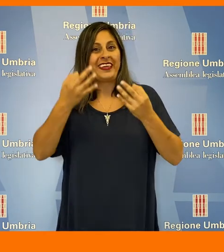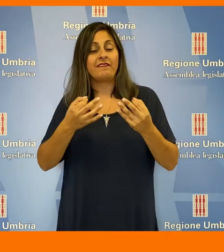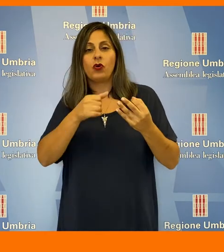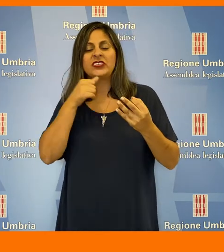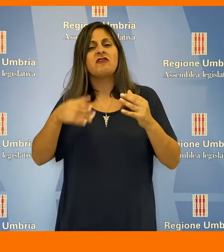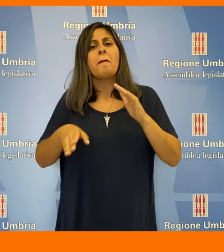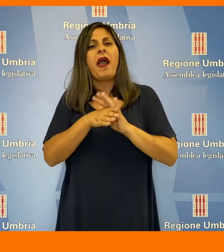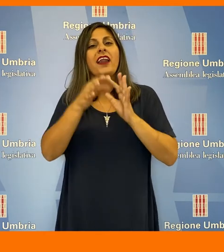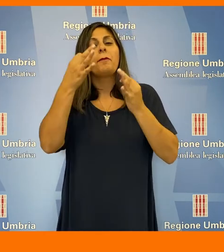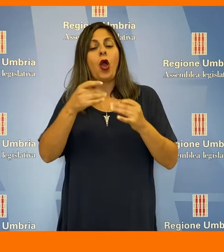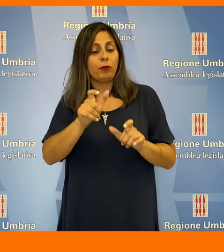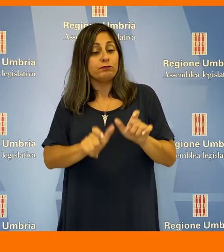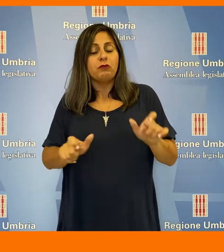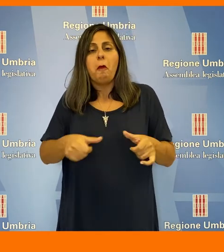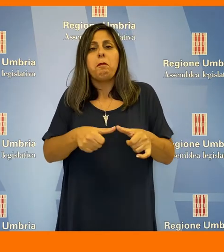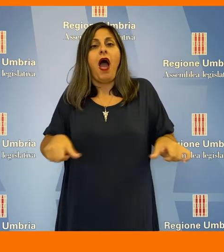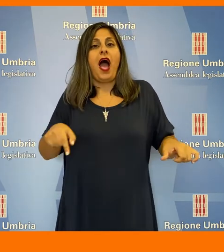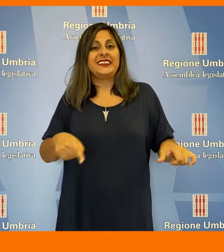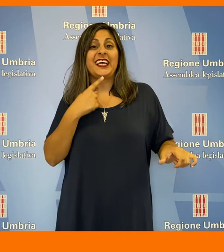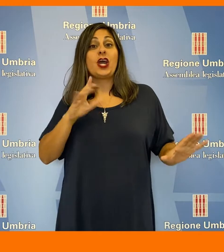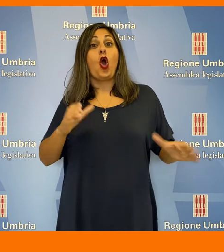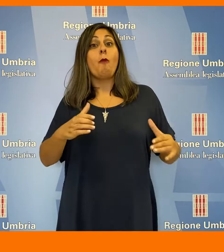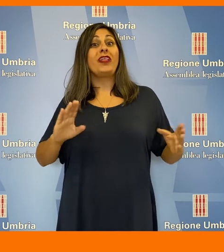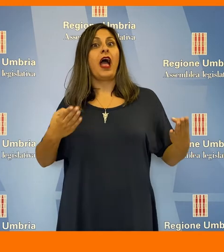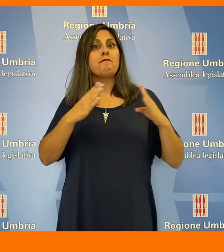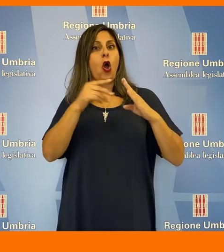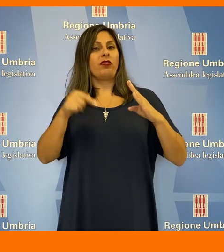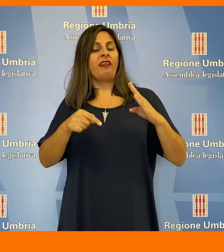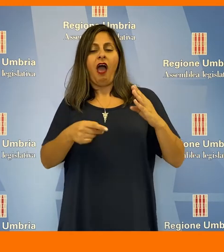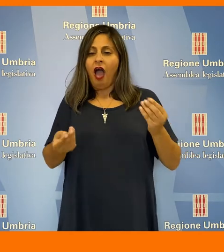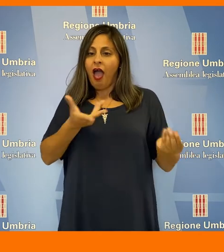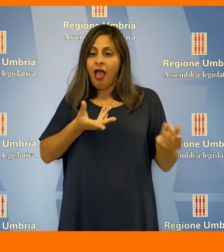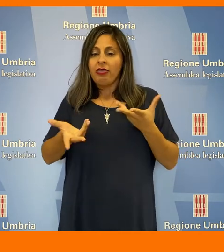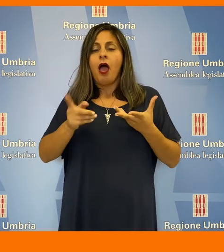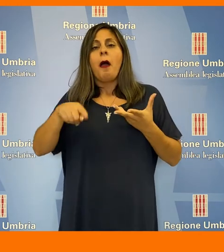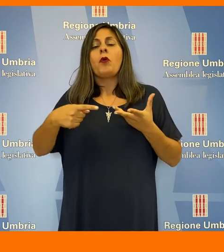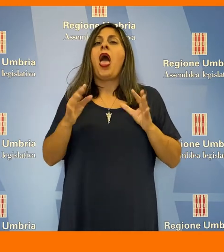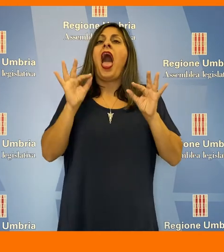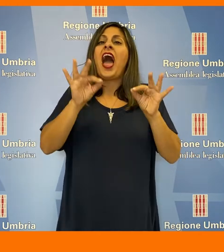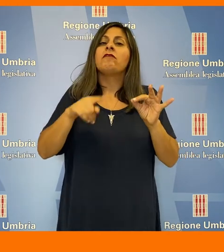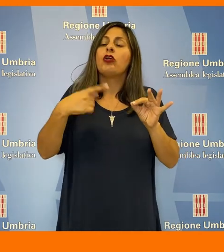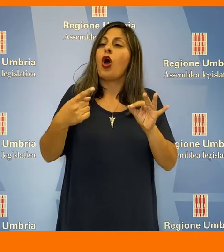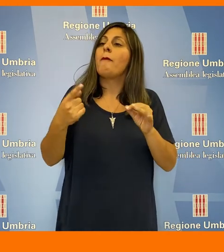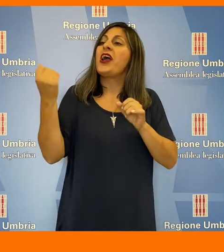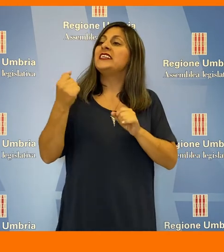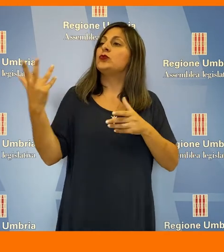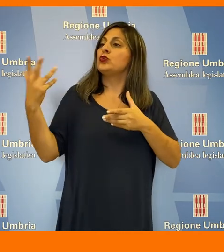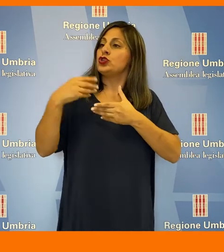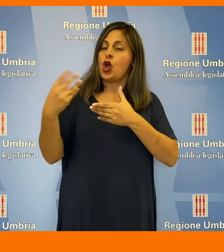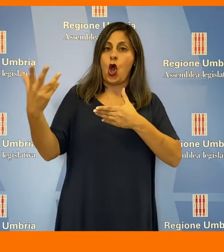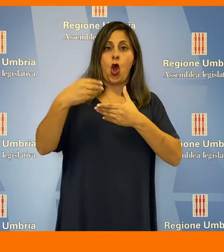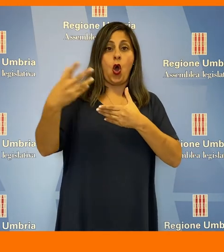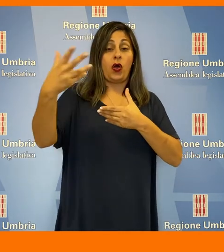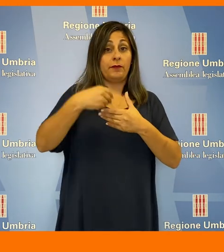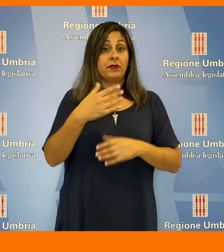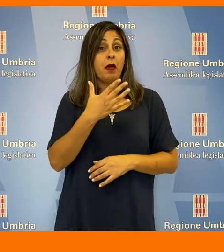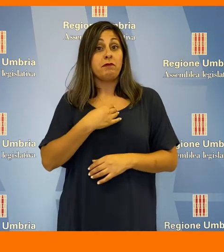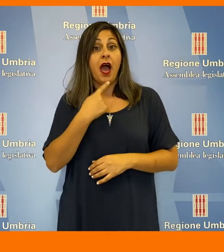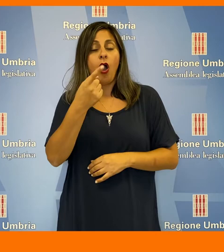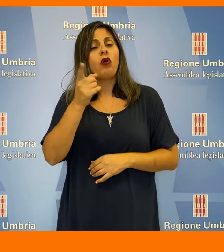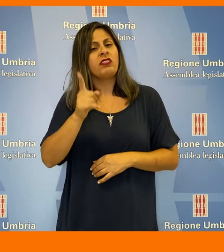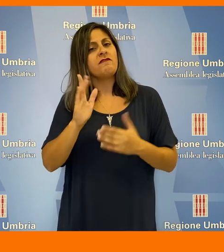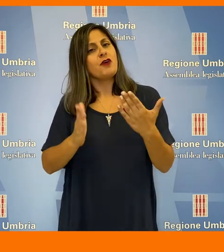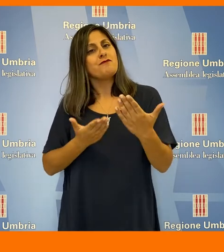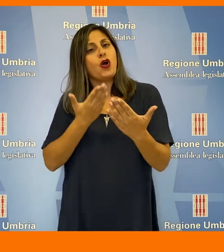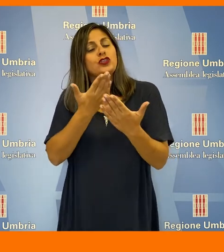costruttivo, partendo dal basso, da tutta la comunità della montagna, per arrivare poi a coinvolgere le istituzioni. Bianconi annuncia